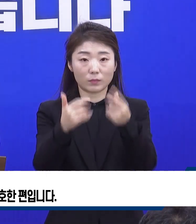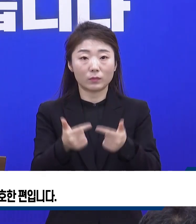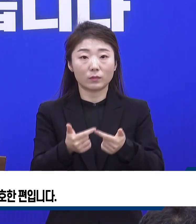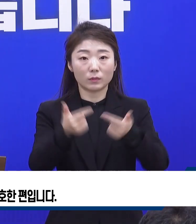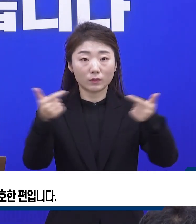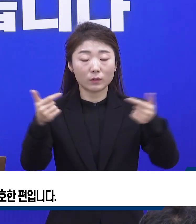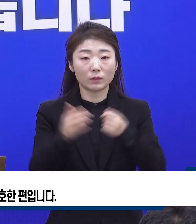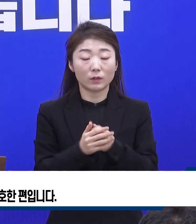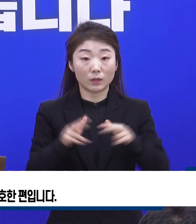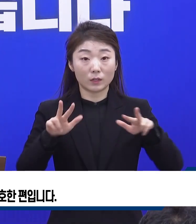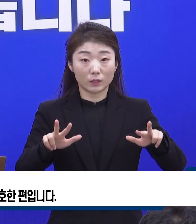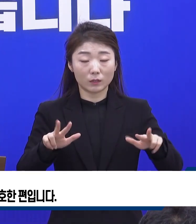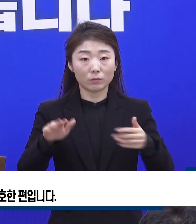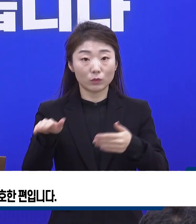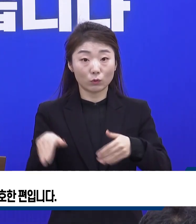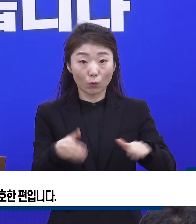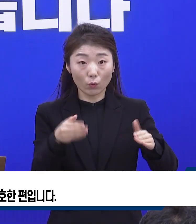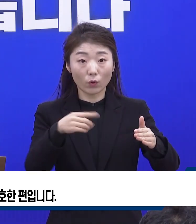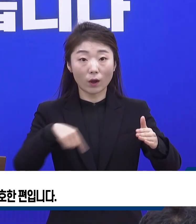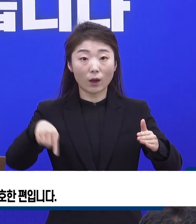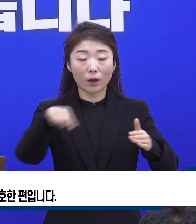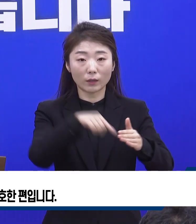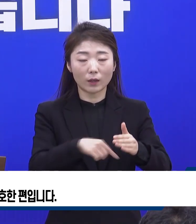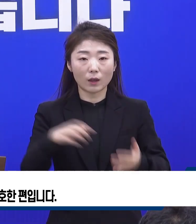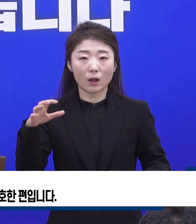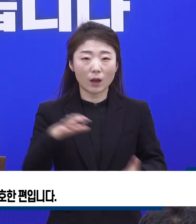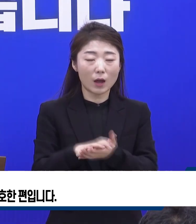도내 확진자는 총 59명이고